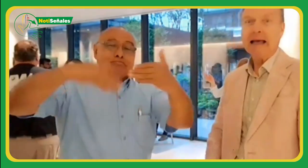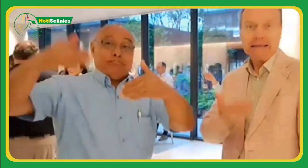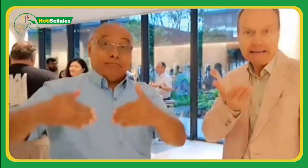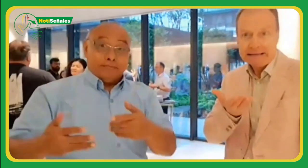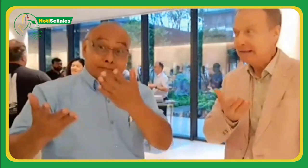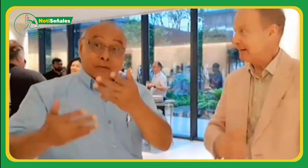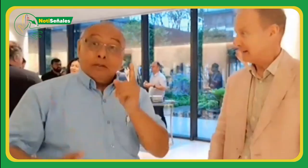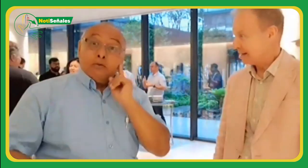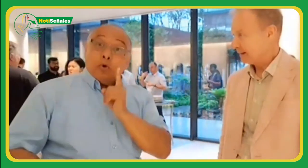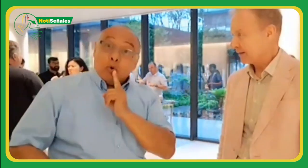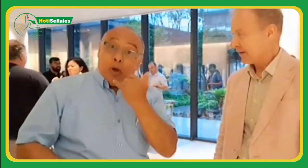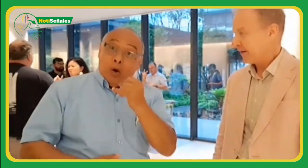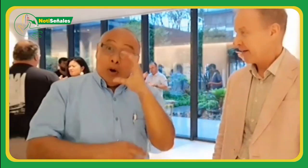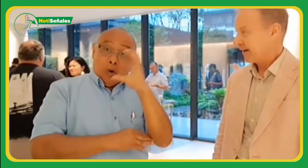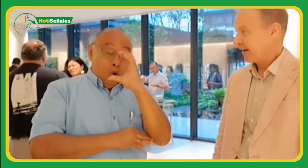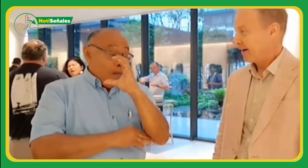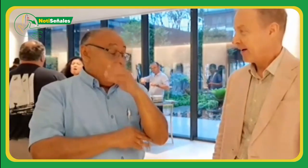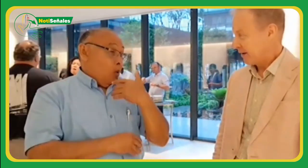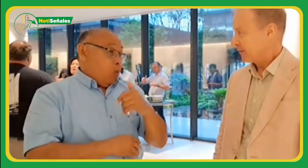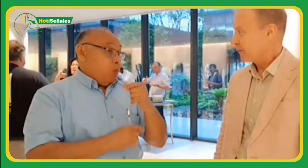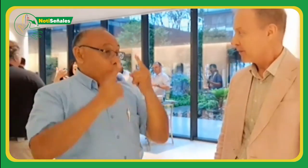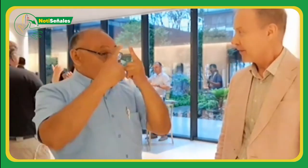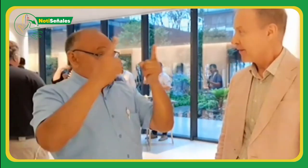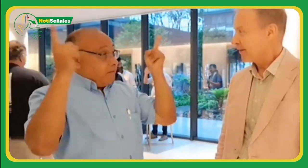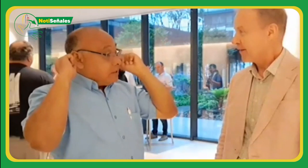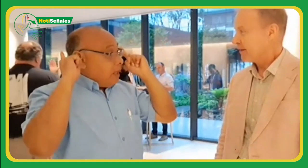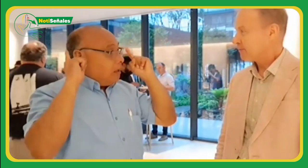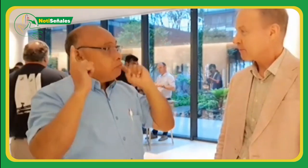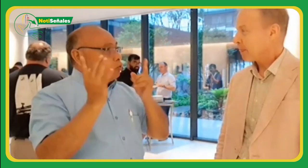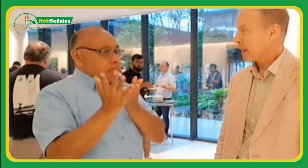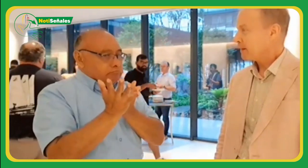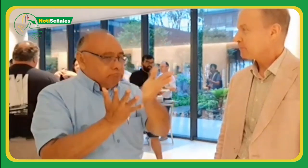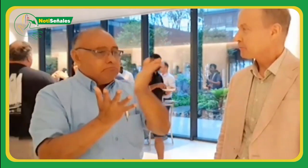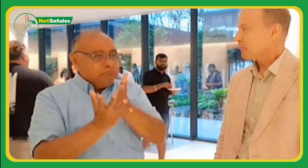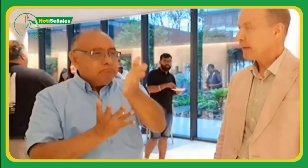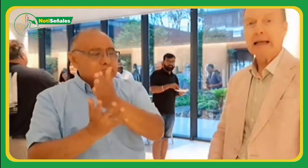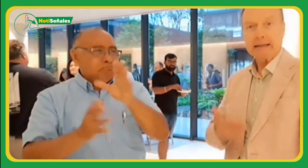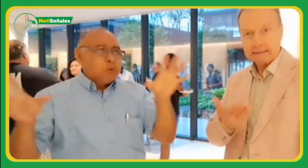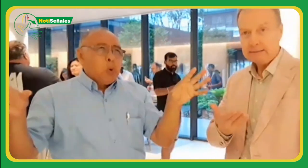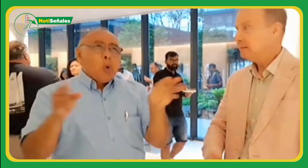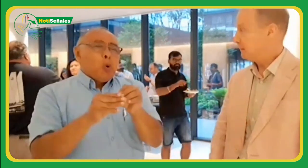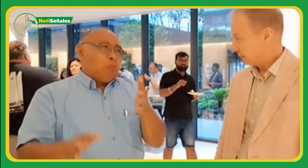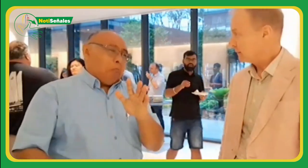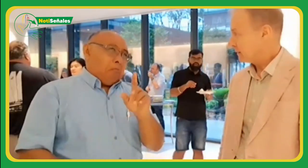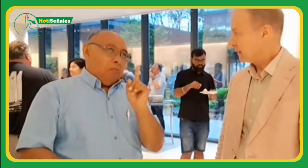avanzando Así es ahora vemos en Colombia por ejemplo personas sordas Ingresar a las universidades a carreras